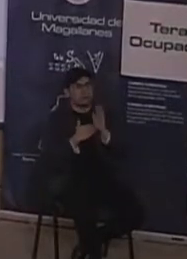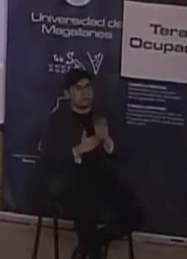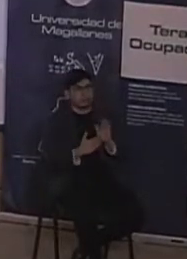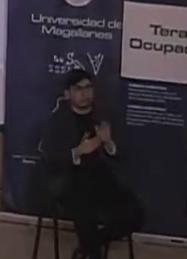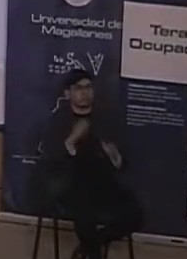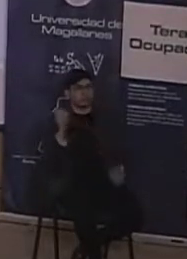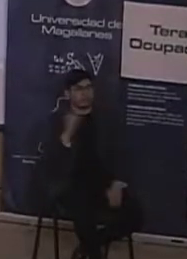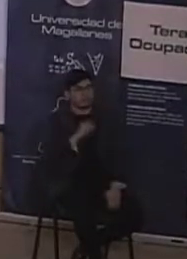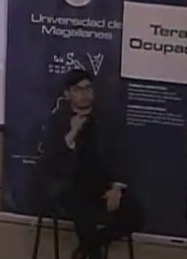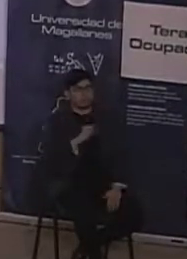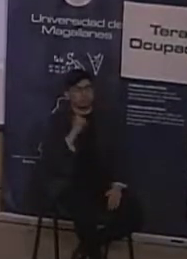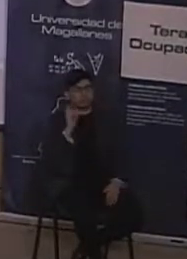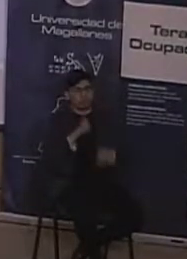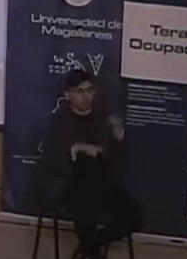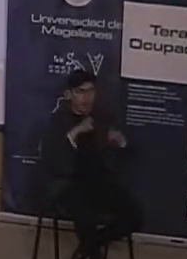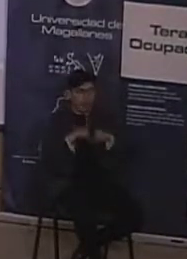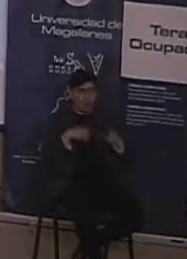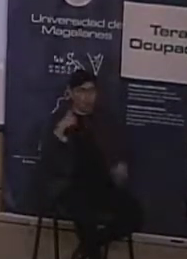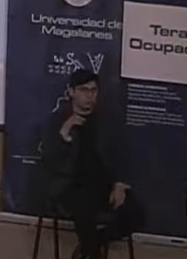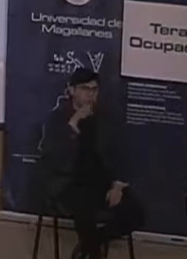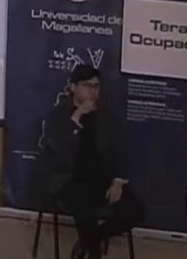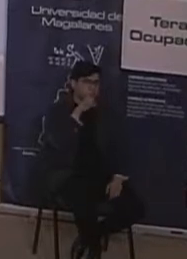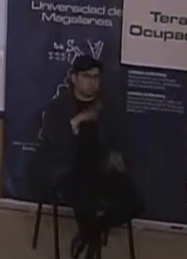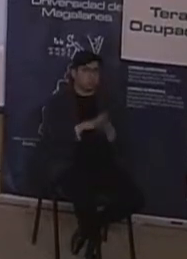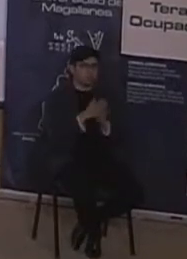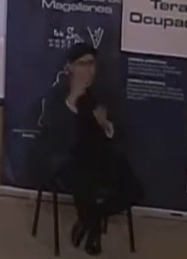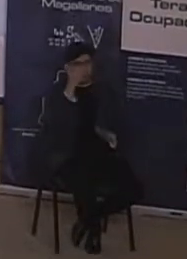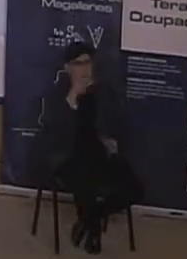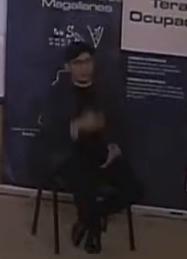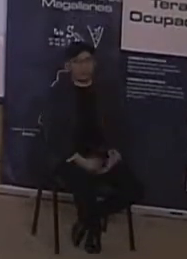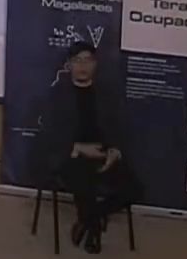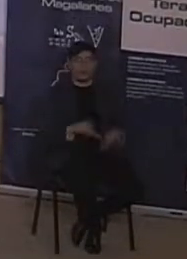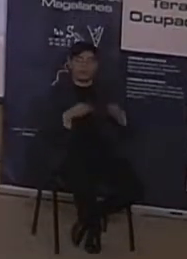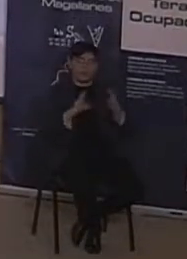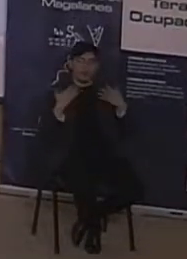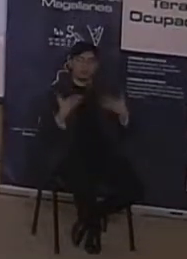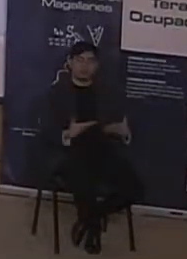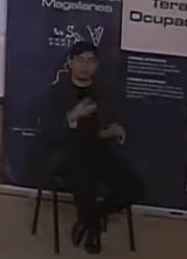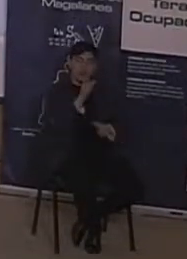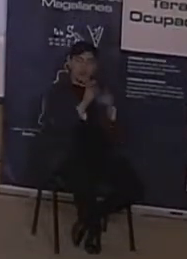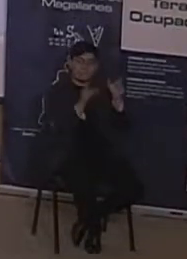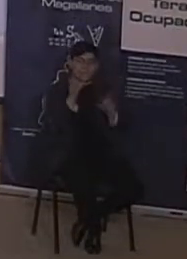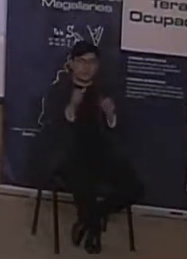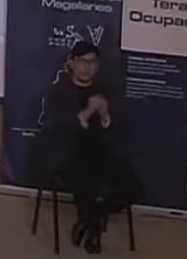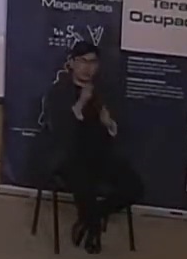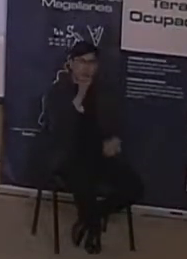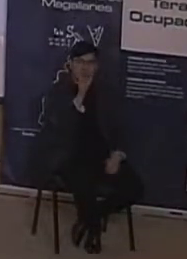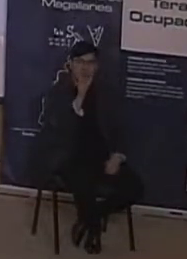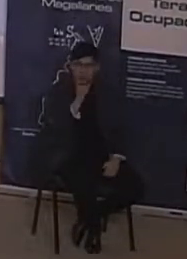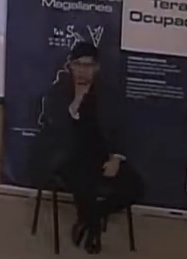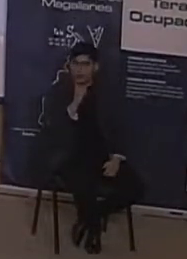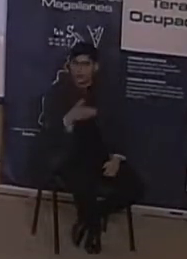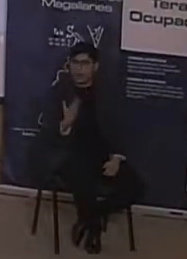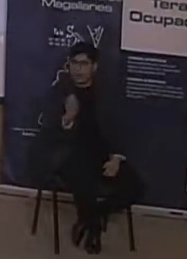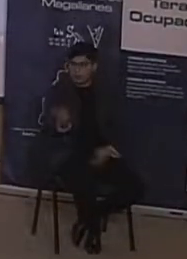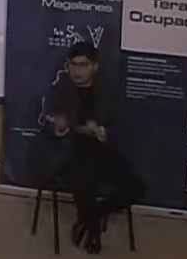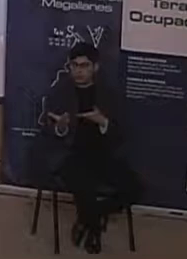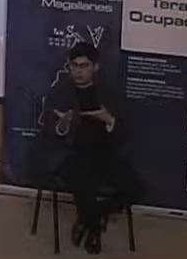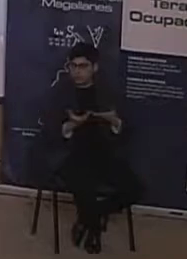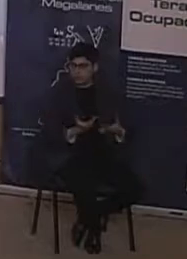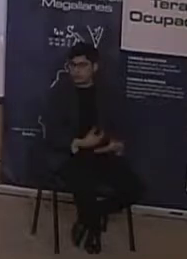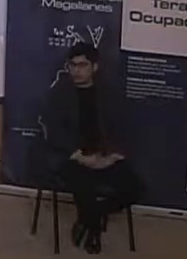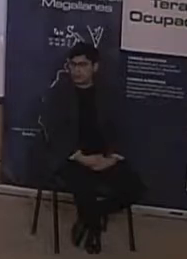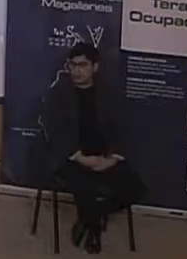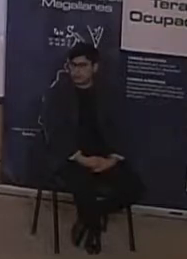tiene cada día y por la reivindicación y por los derechos humanos las personas con discapacidad paulina te invito por favor a acompañarnos